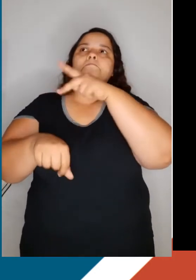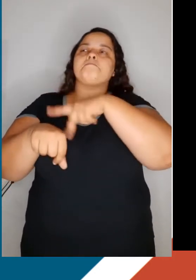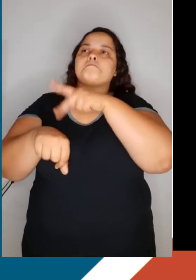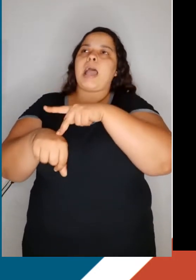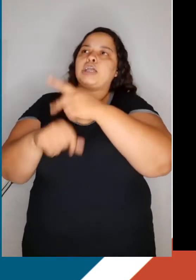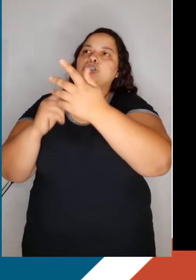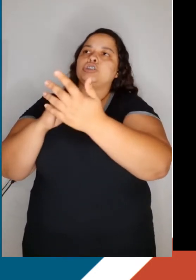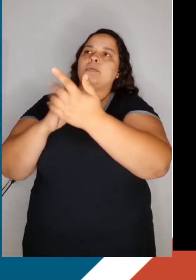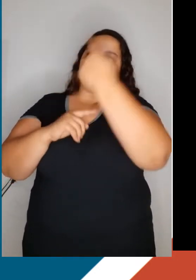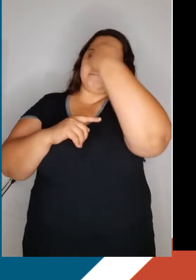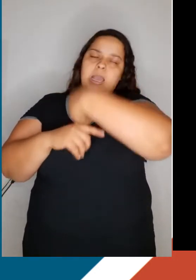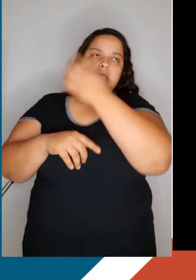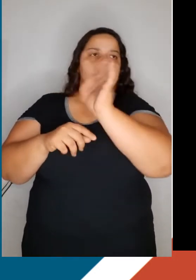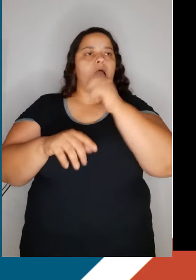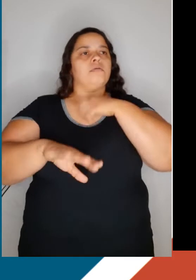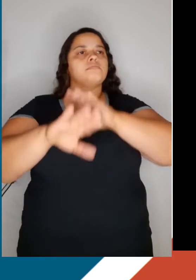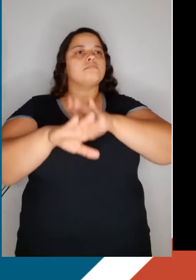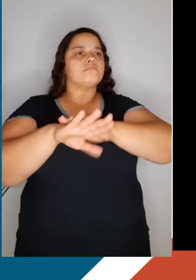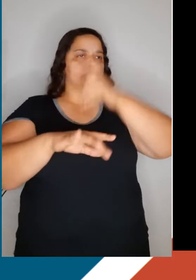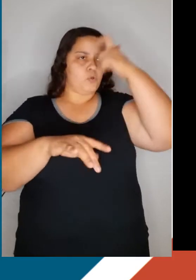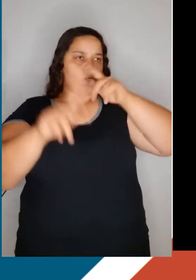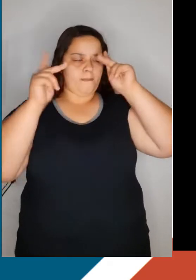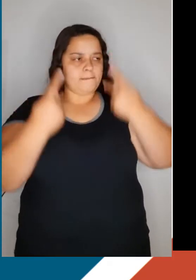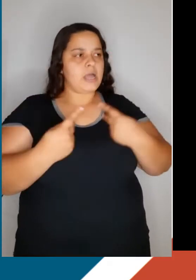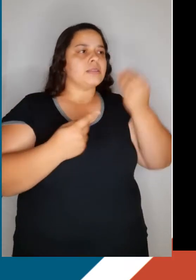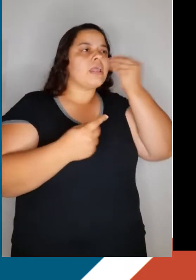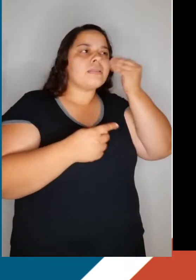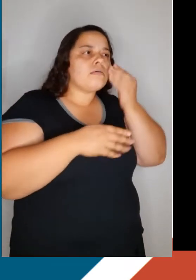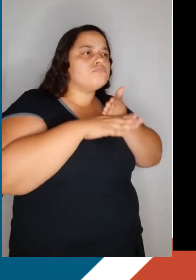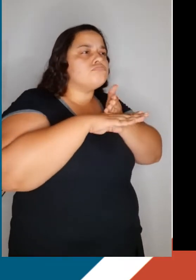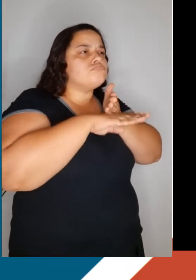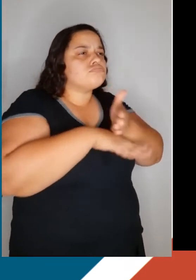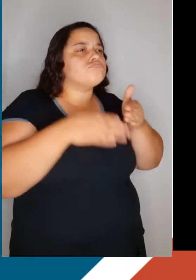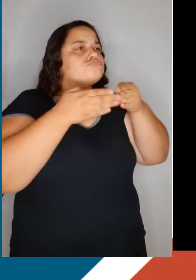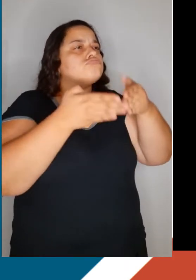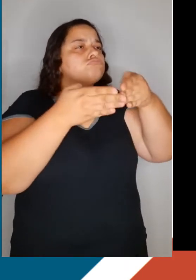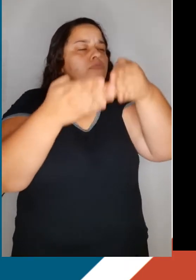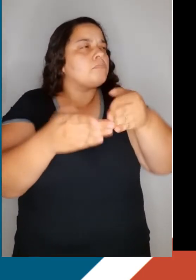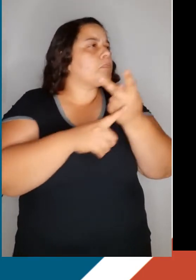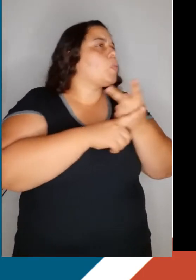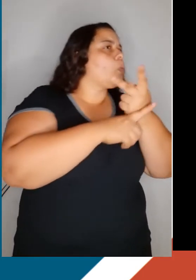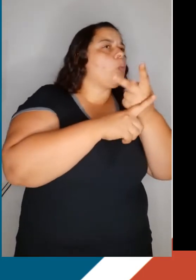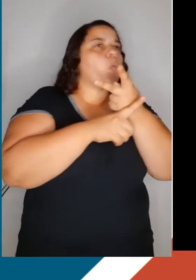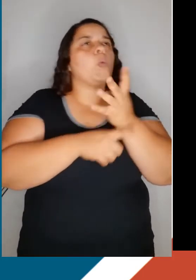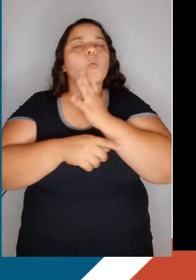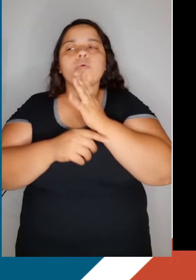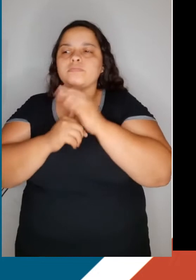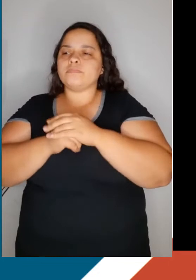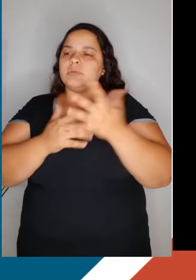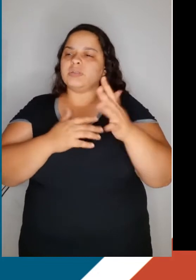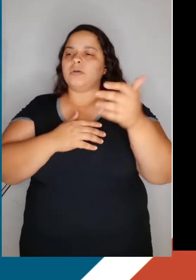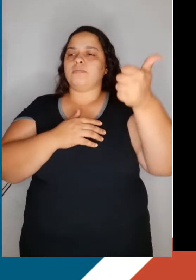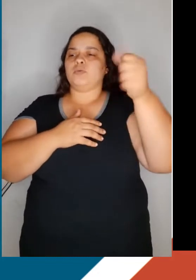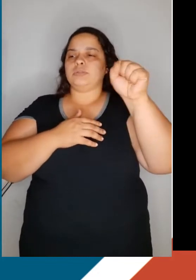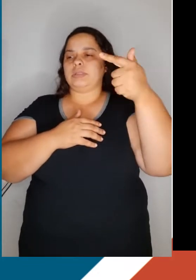estabelecer contatos com aquelas regiões. No século XIX, mais especificamente entre 1870 e